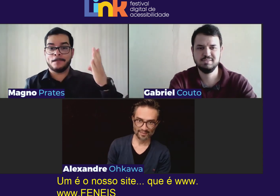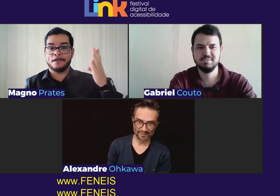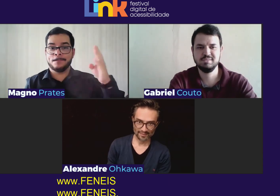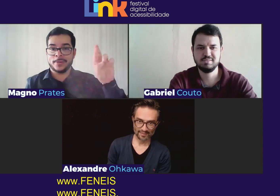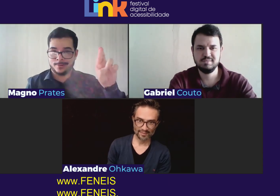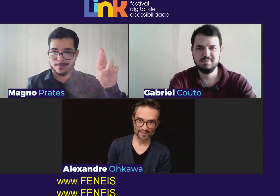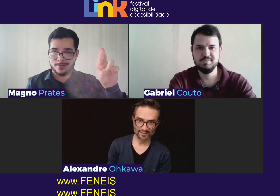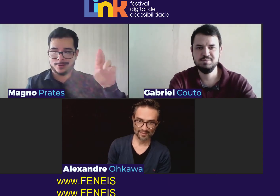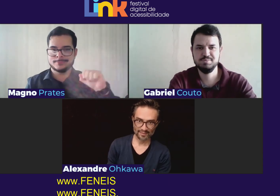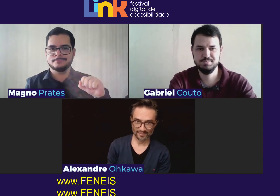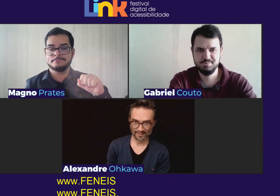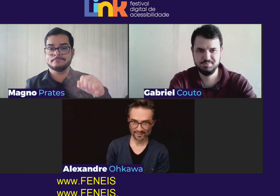www.feneis.org.br.